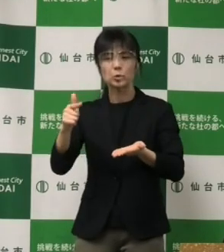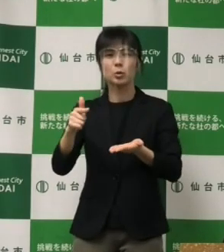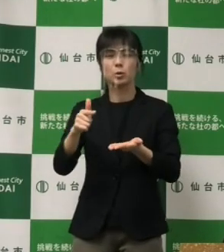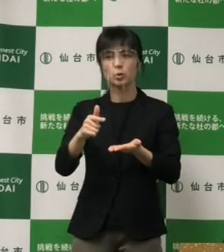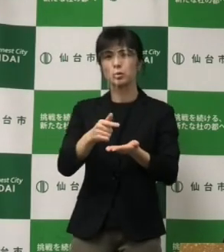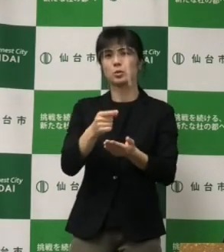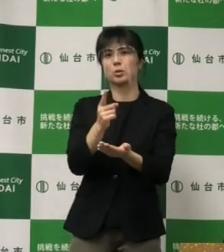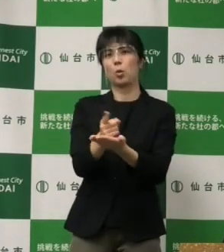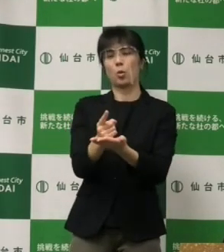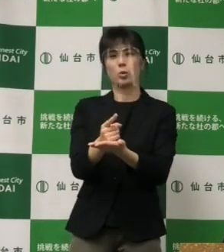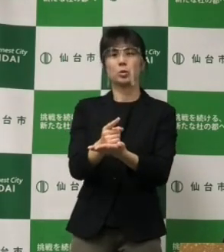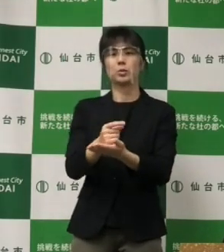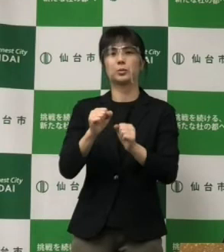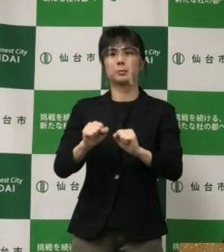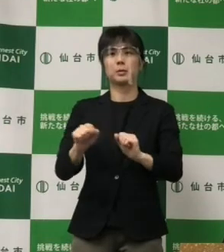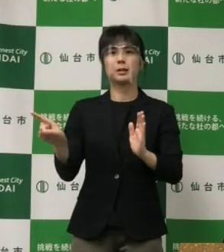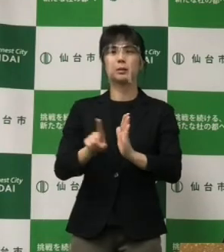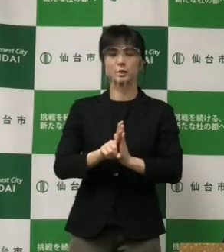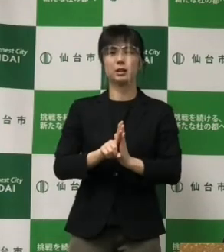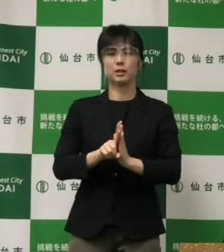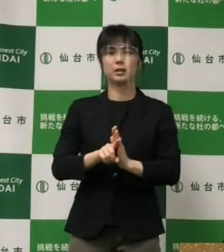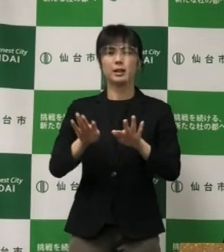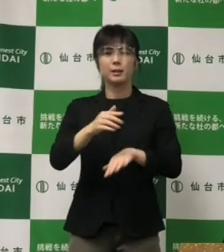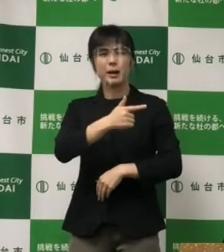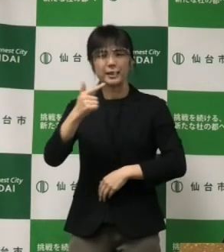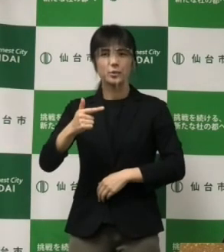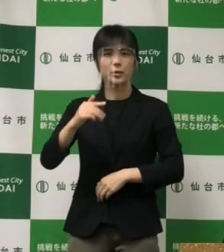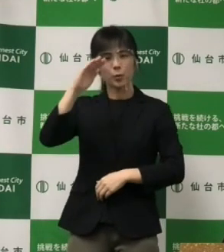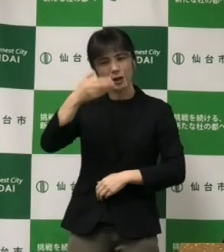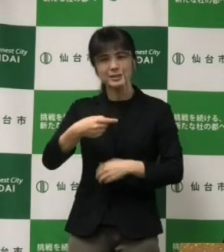省点を踏まえながらですけれども、ぜひ、